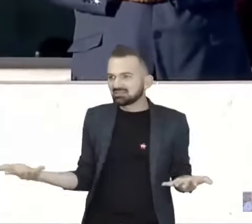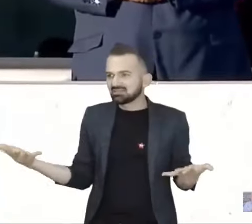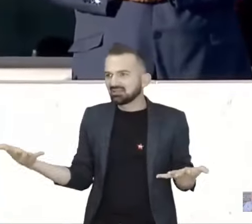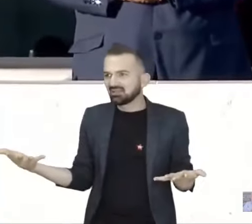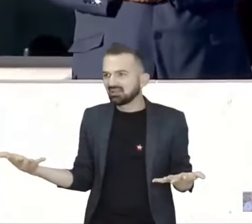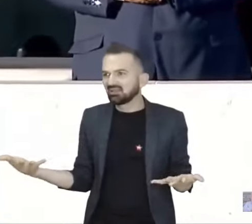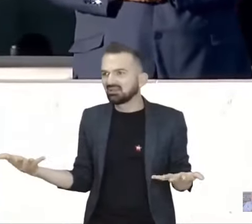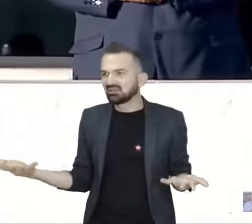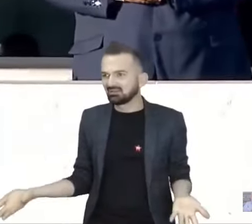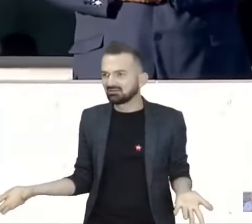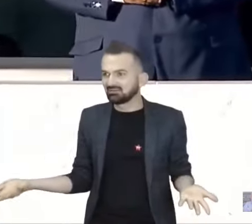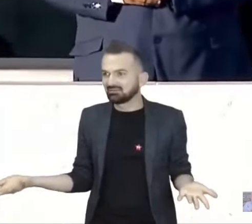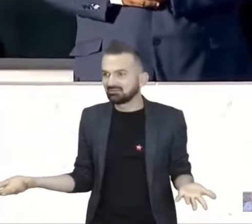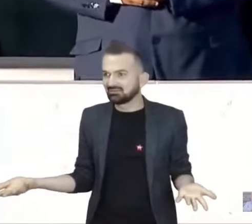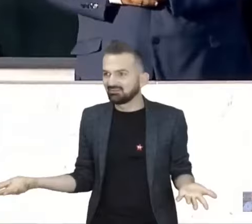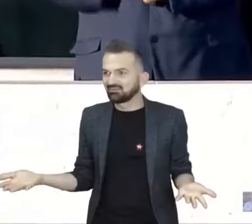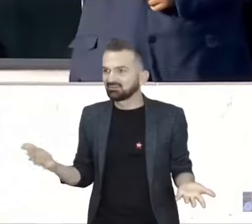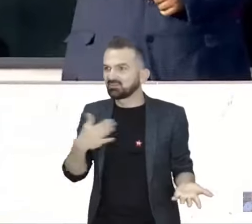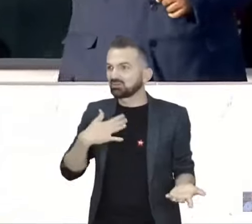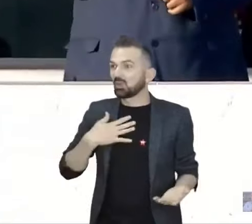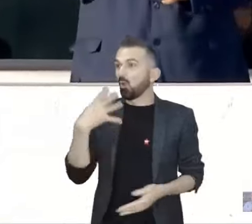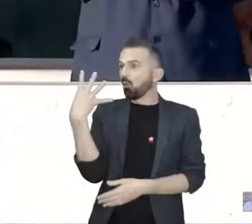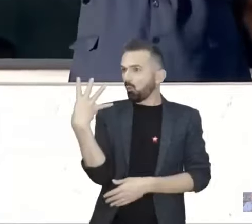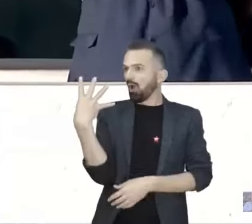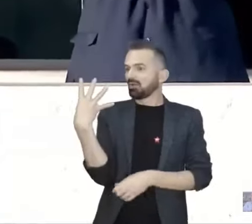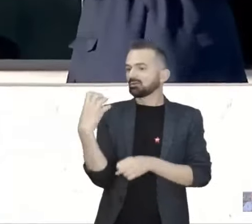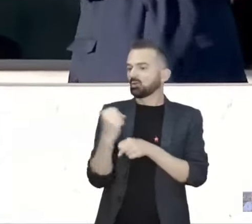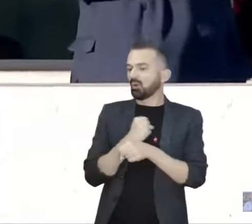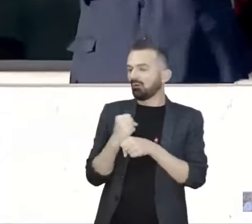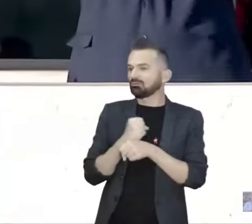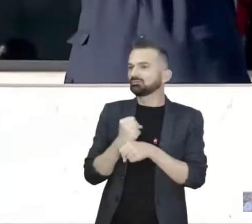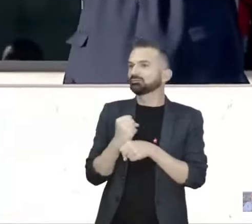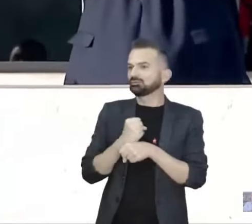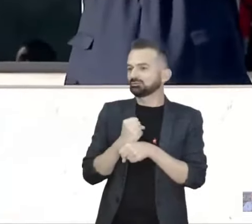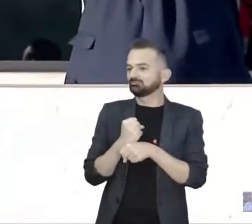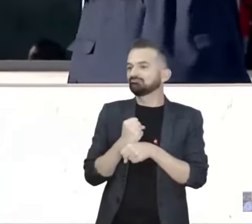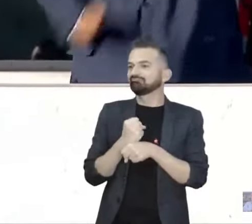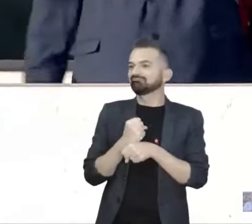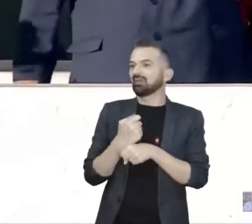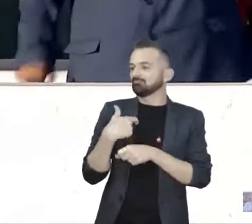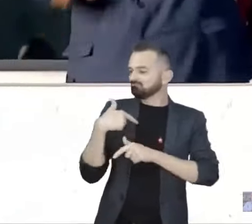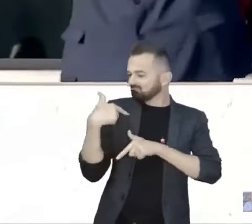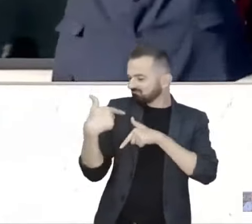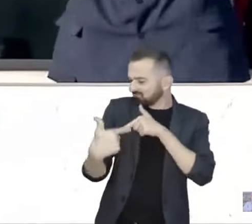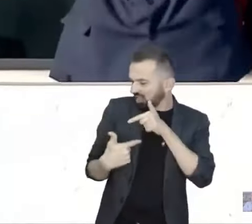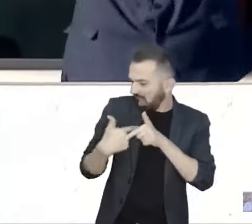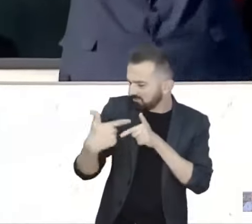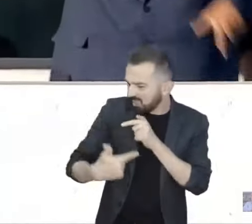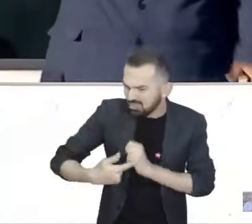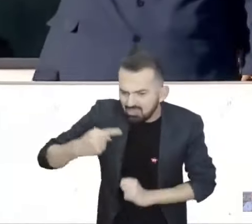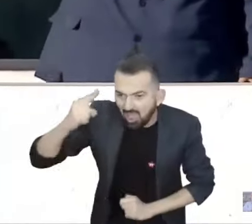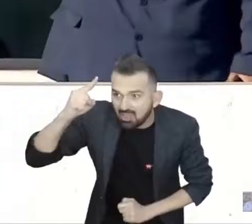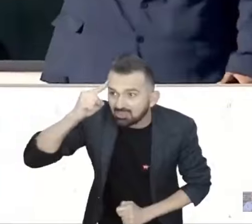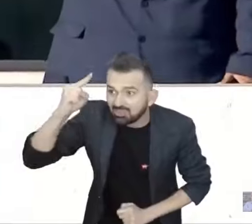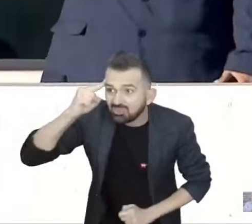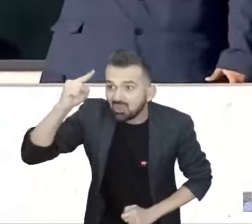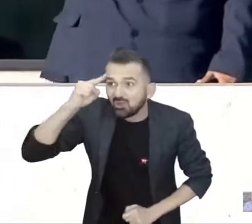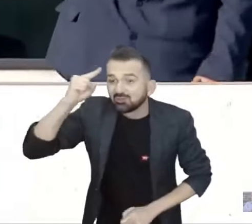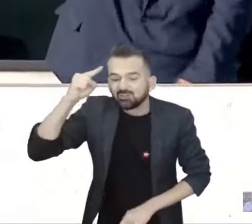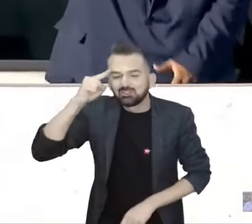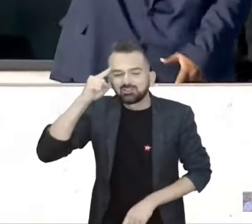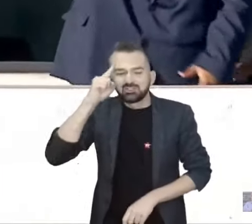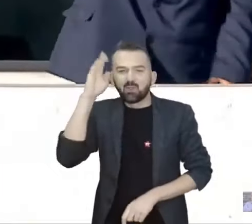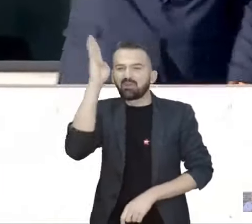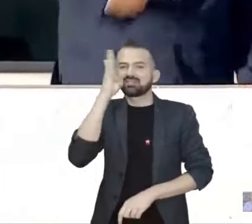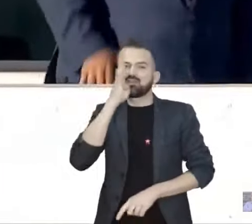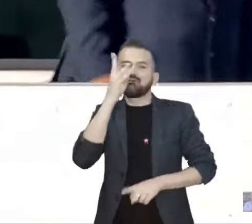Em meus 4 anos de mandato, vamos trabalhar todos os dias para o Brasil vencer o atraso